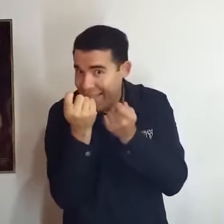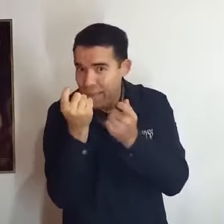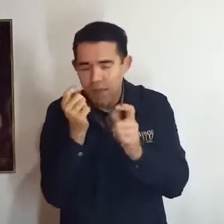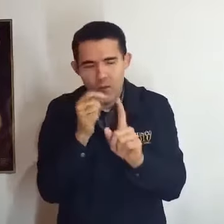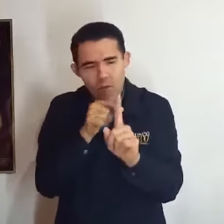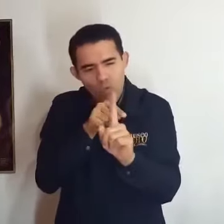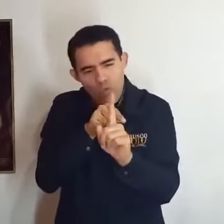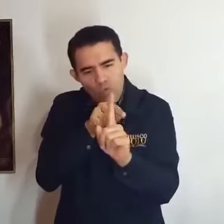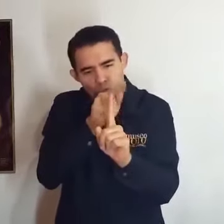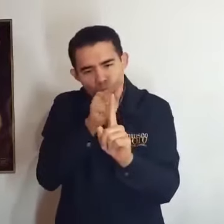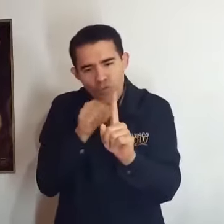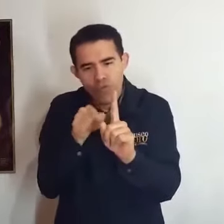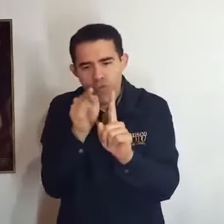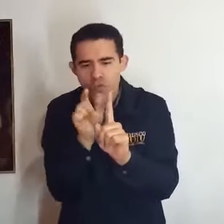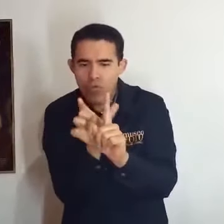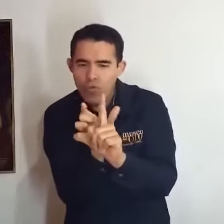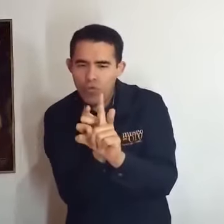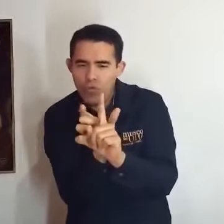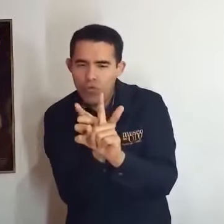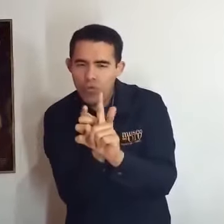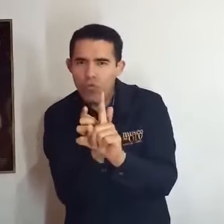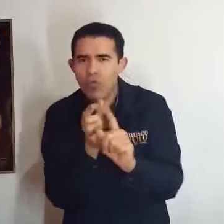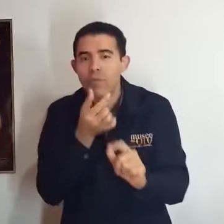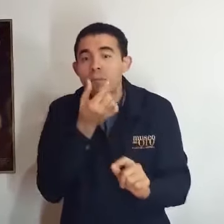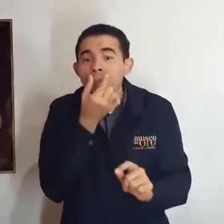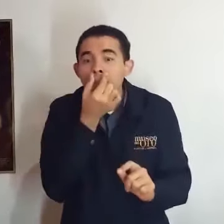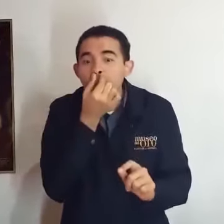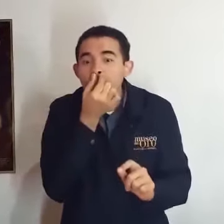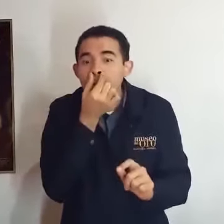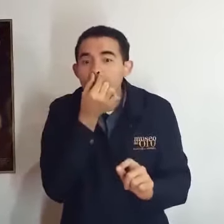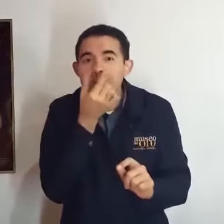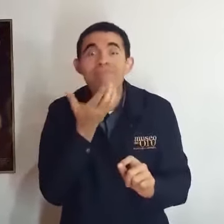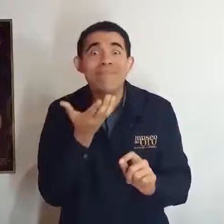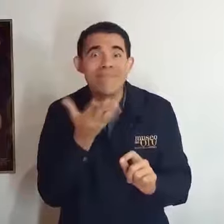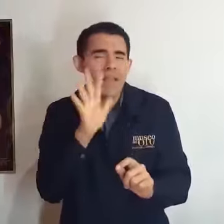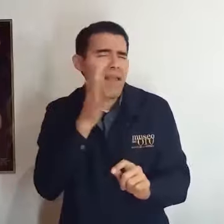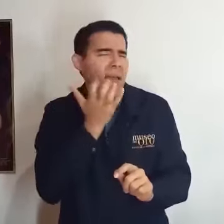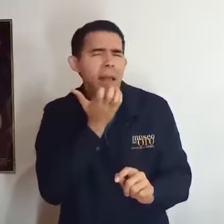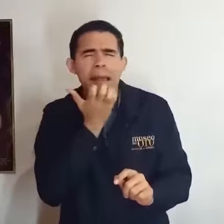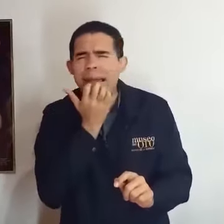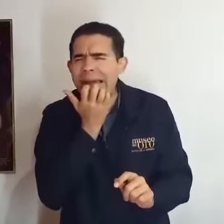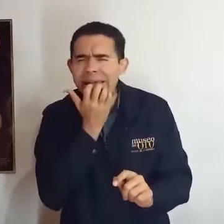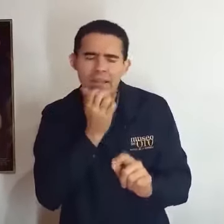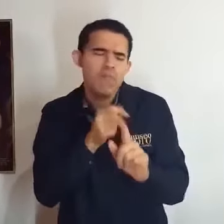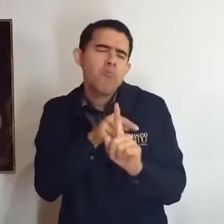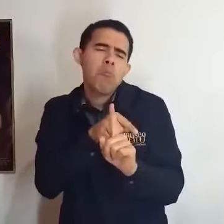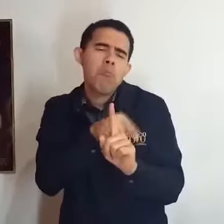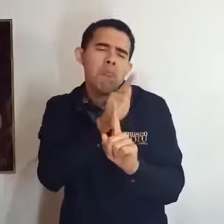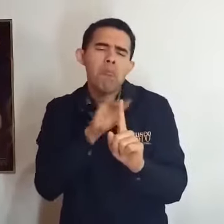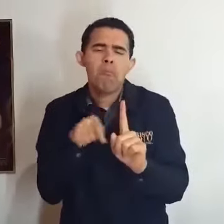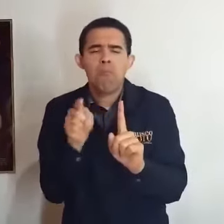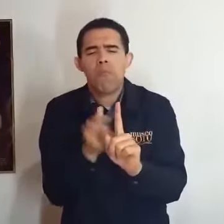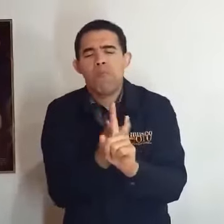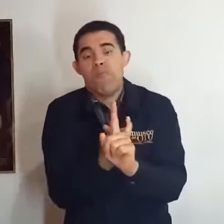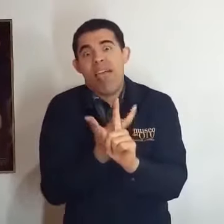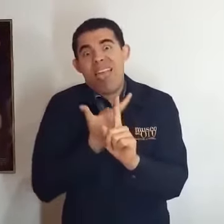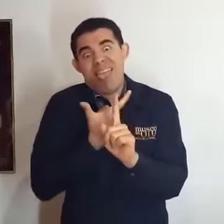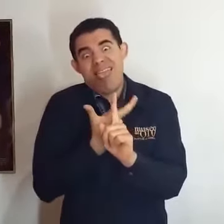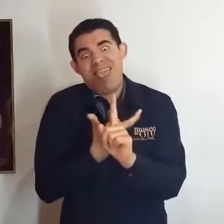y otra a la derecha. Estas definen el espacio del ancho de los agujeros de tu nariz. Si